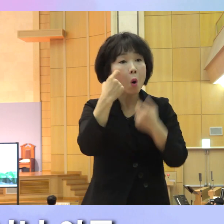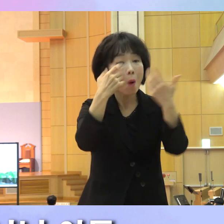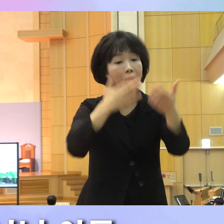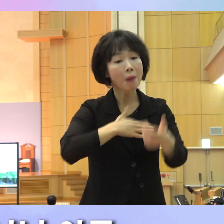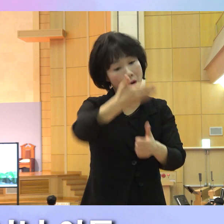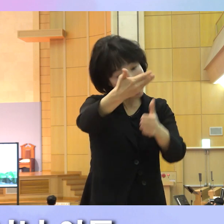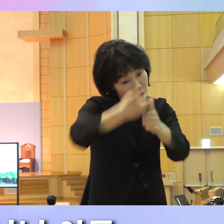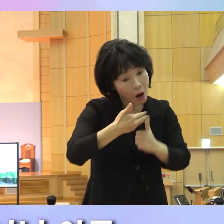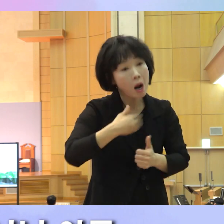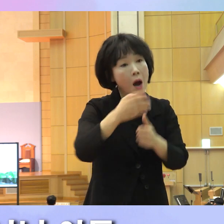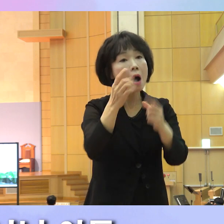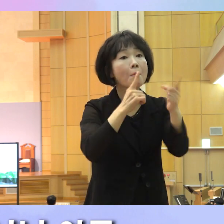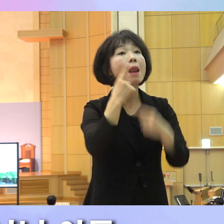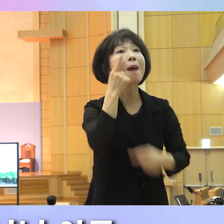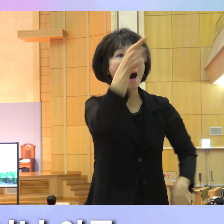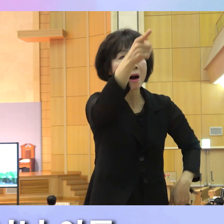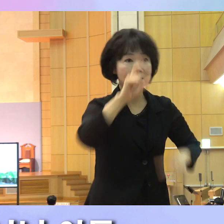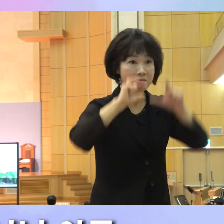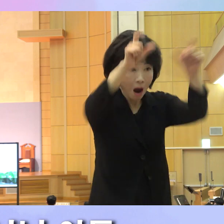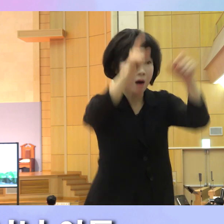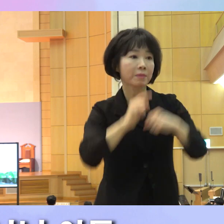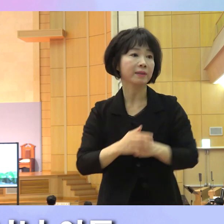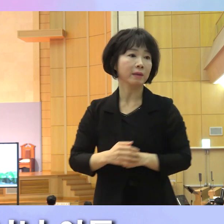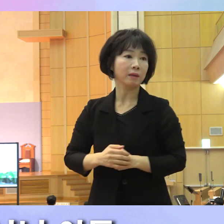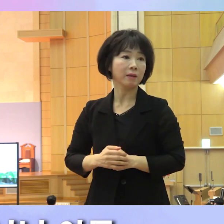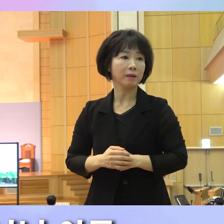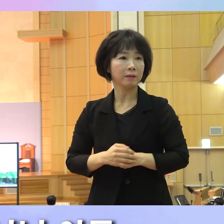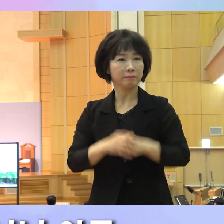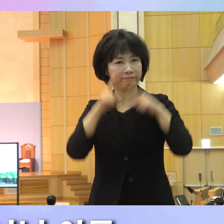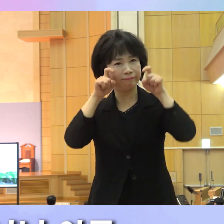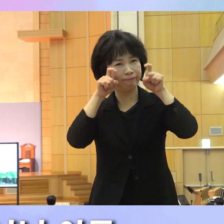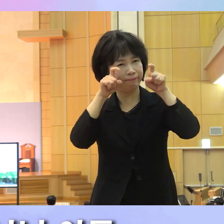확실히 한번 말해봐. 지금 그런 얘기하고 있잖아요.